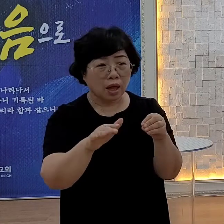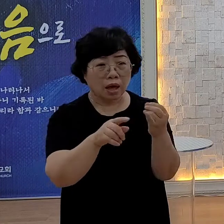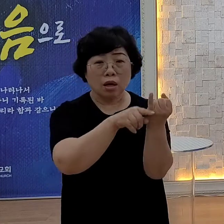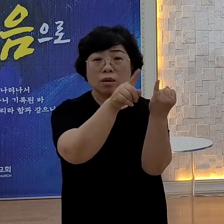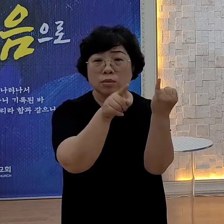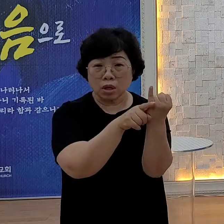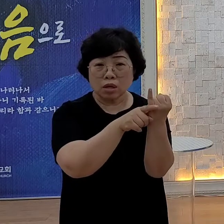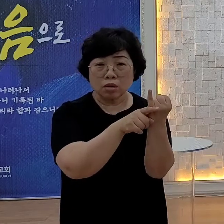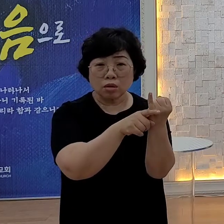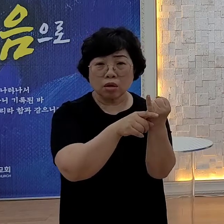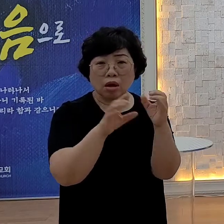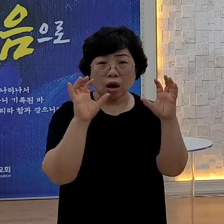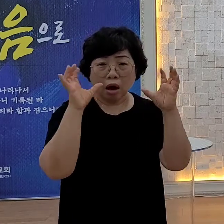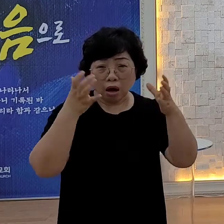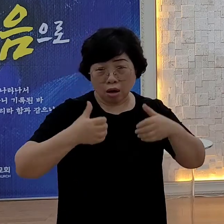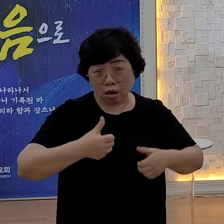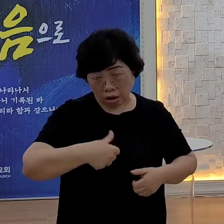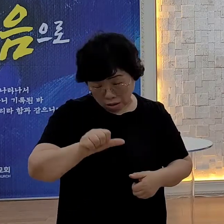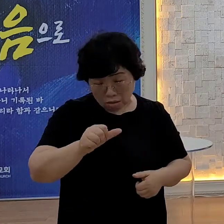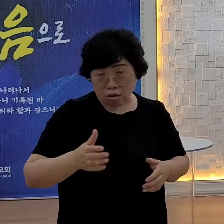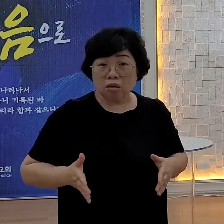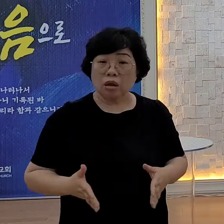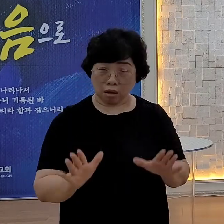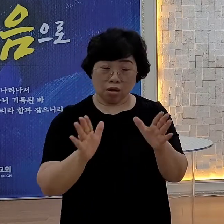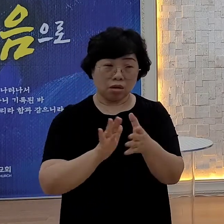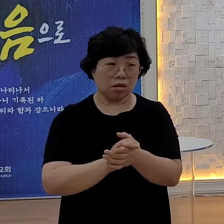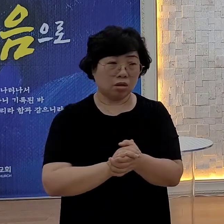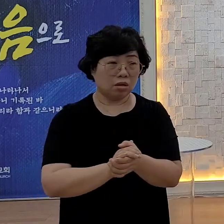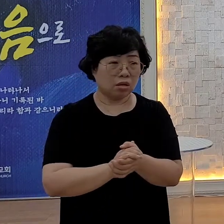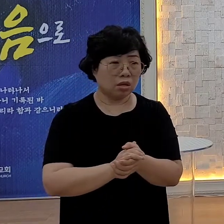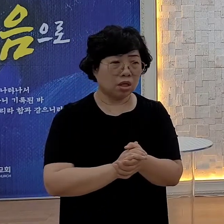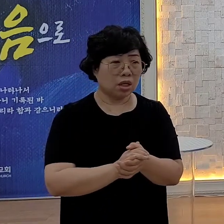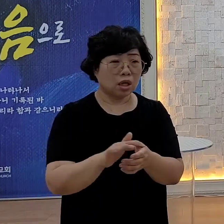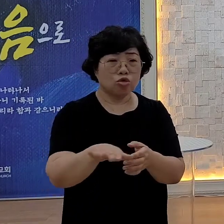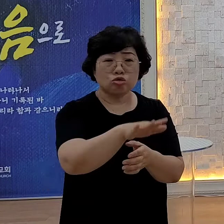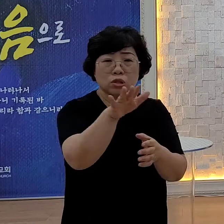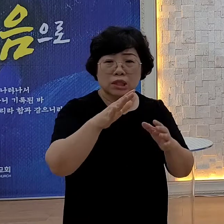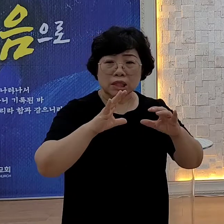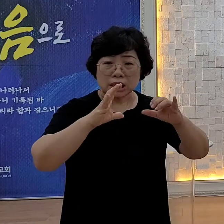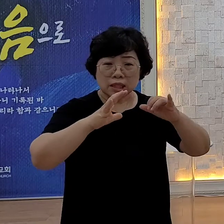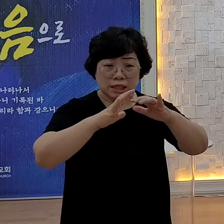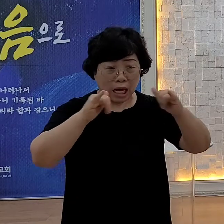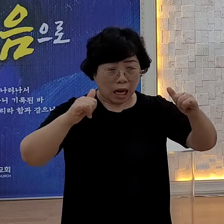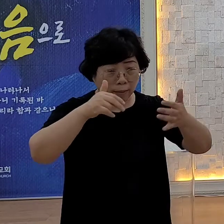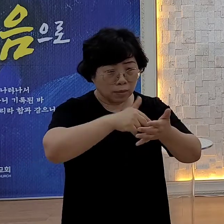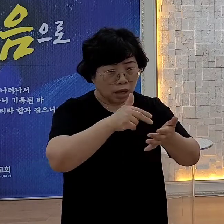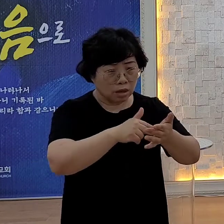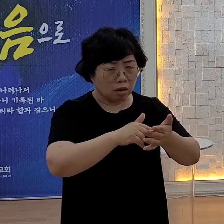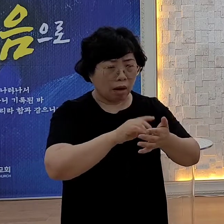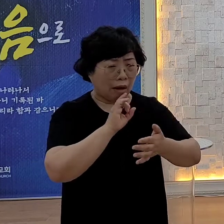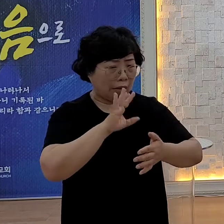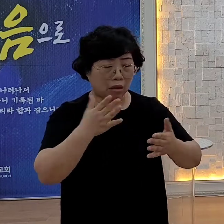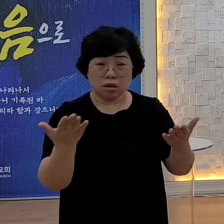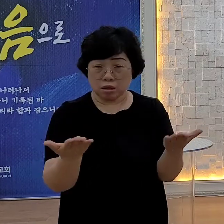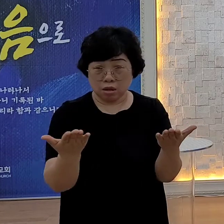절대로 아이를 가질 수 없고 아이를 낳을 수 없는 몸이었다는 거 잘 아시잖아요. 그걸 지금 말하고자 합니다.